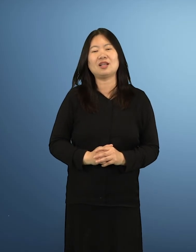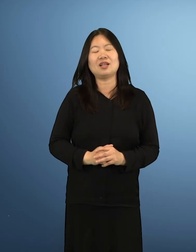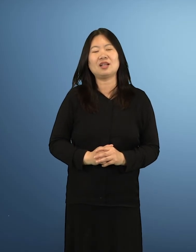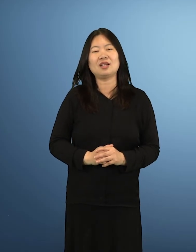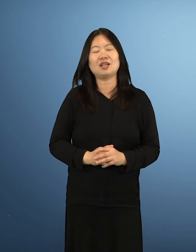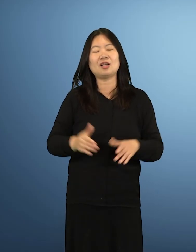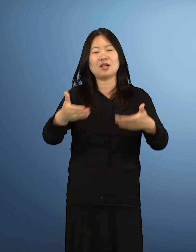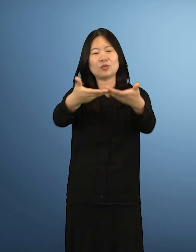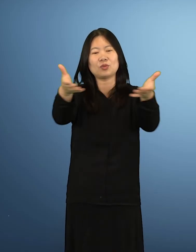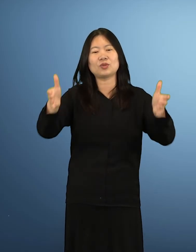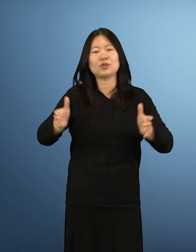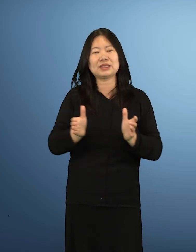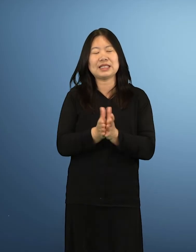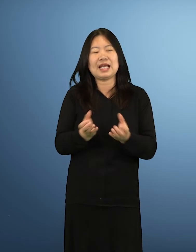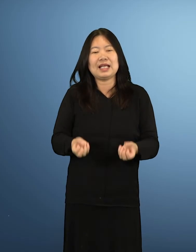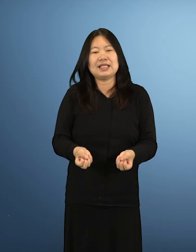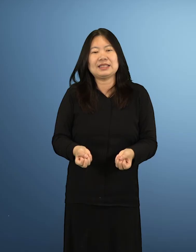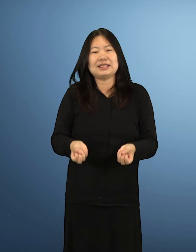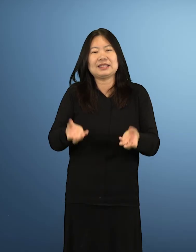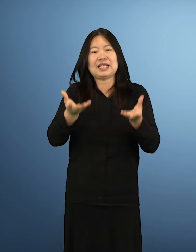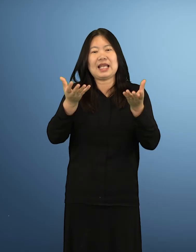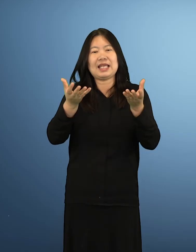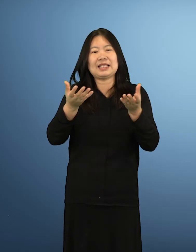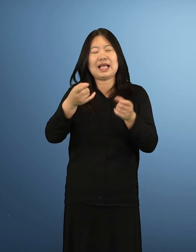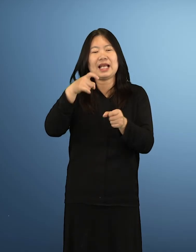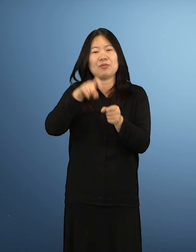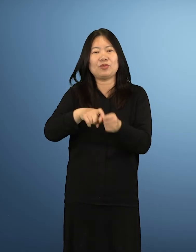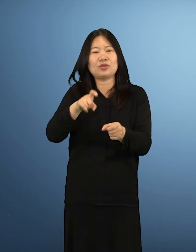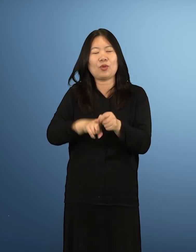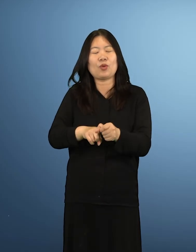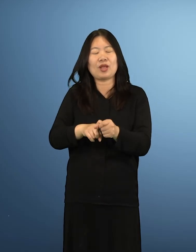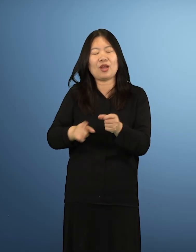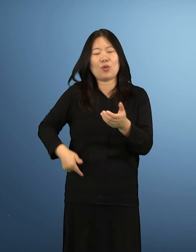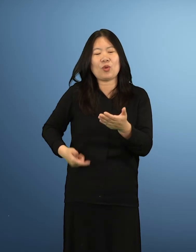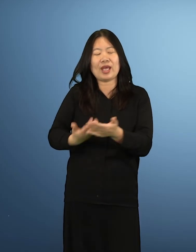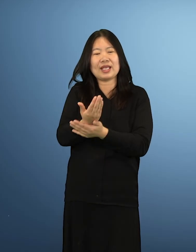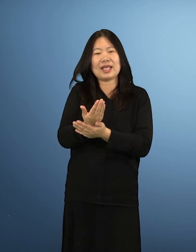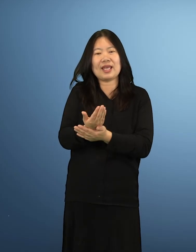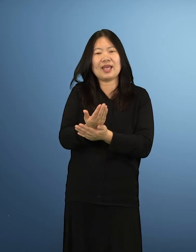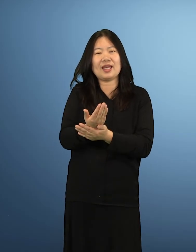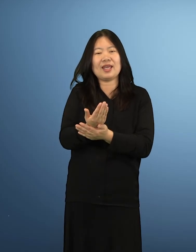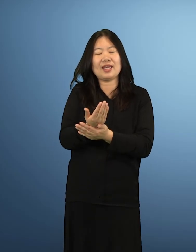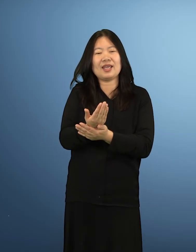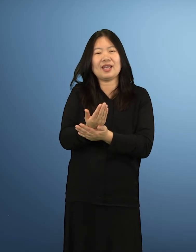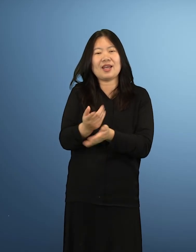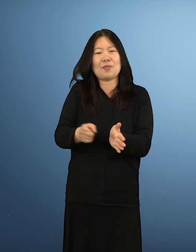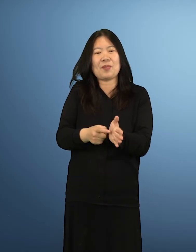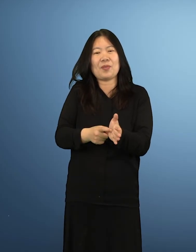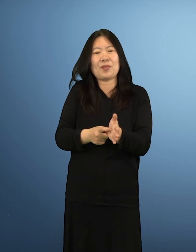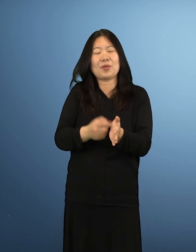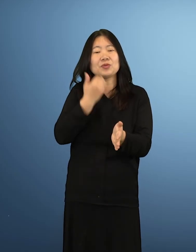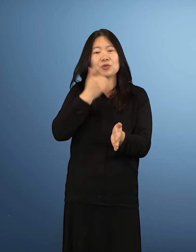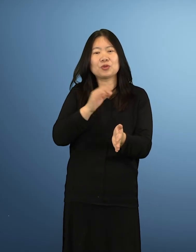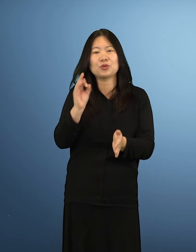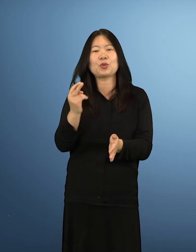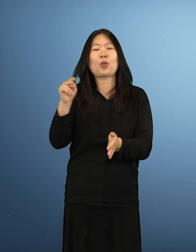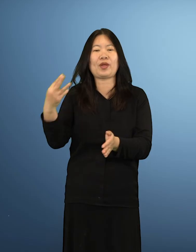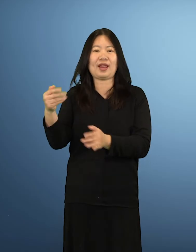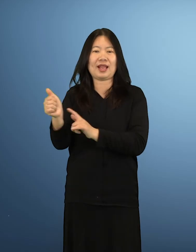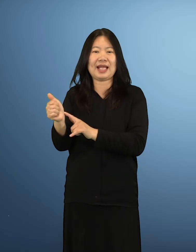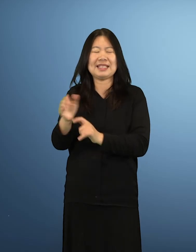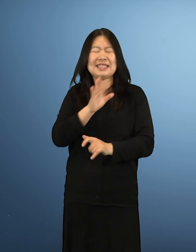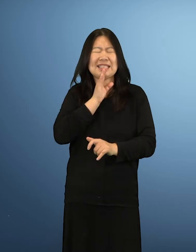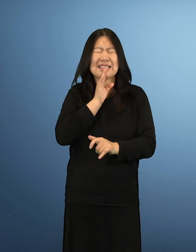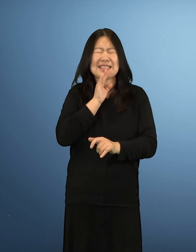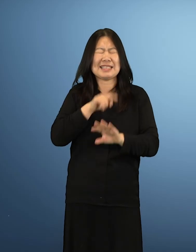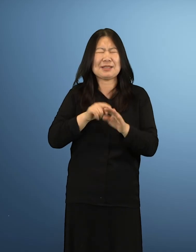이 공동체 제의적 회개를 요엘이 촉구하고 있는 거예요. 그렇게 진심으로